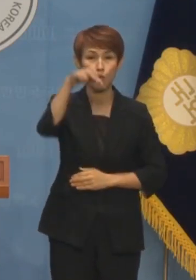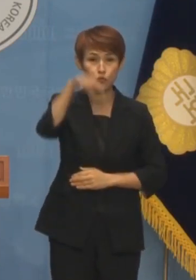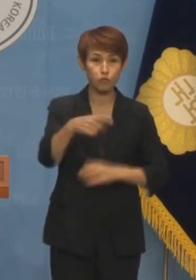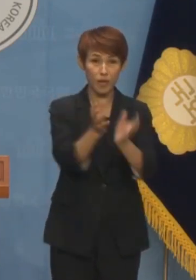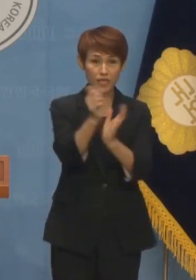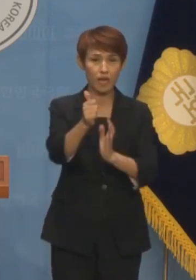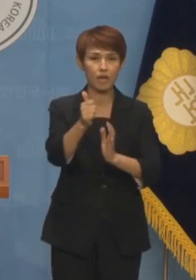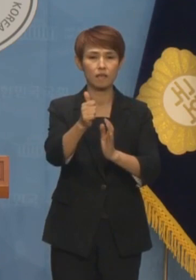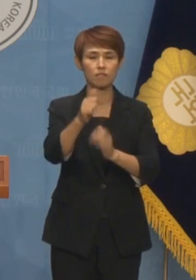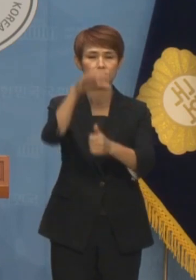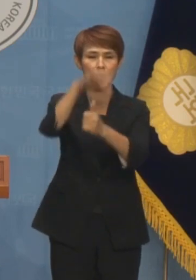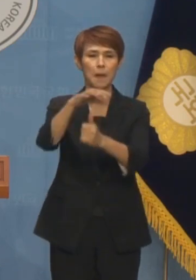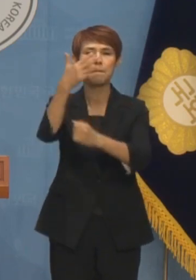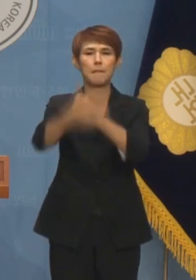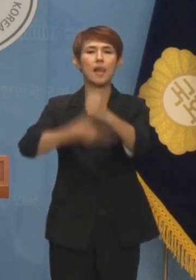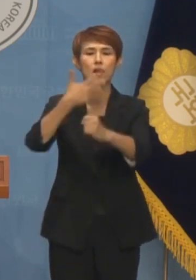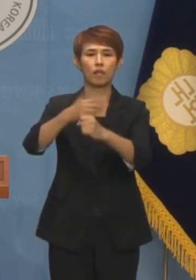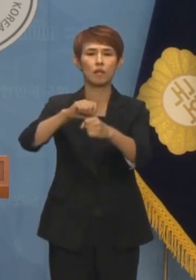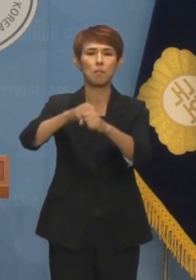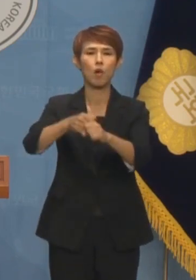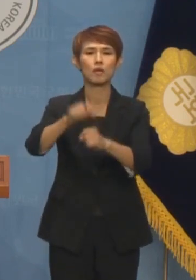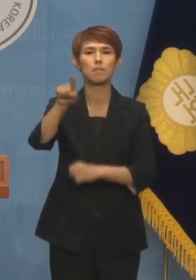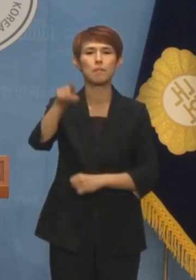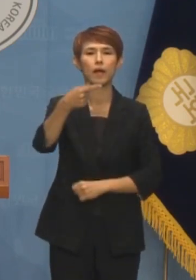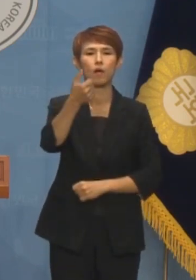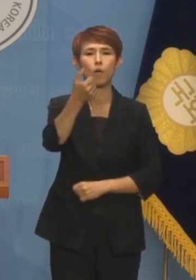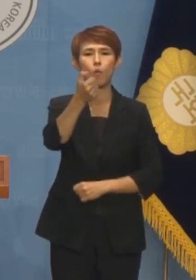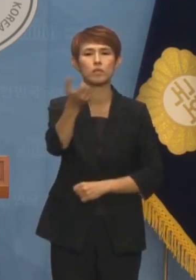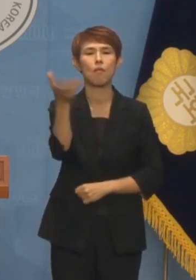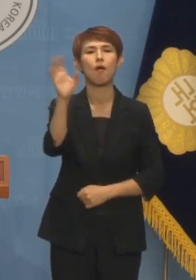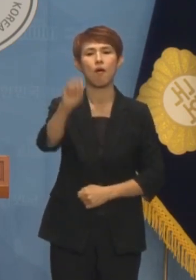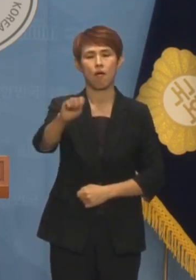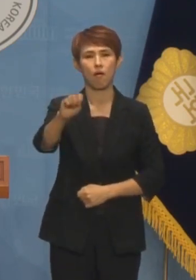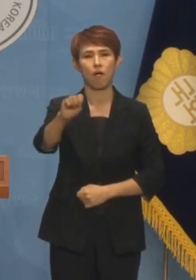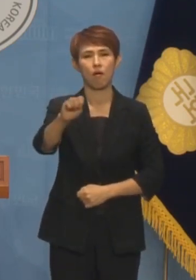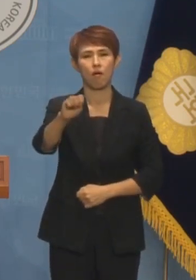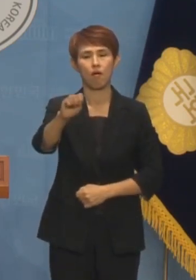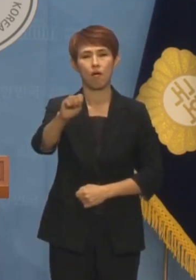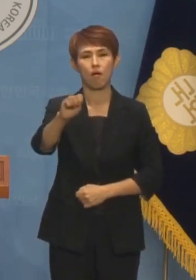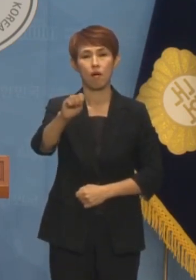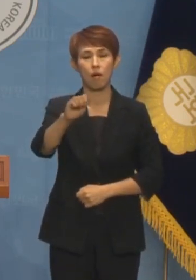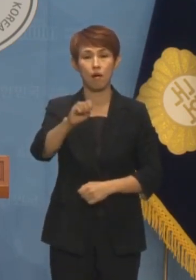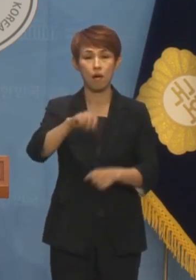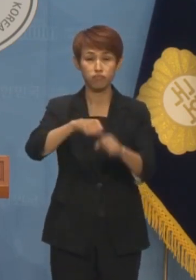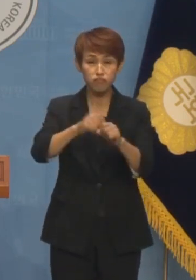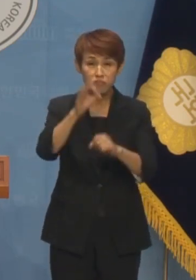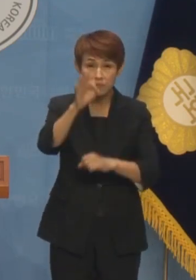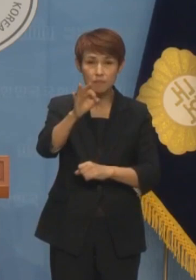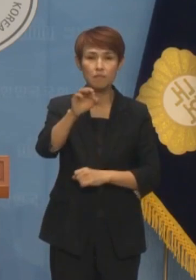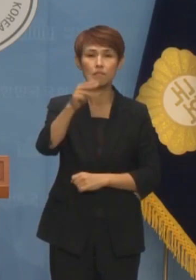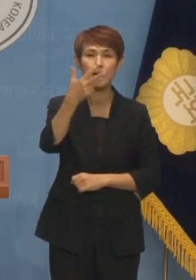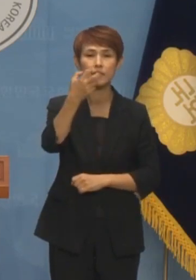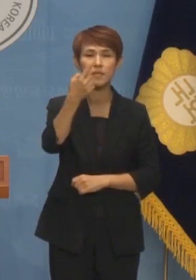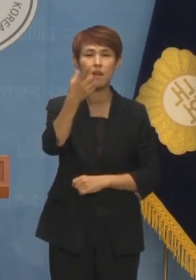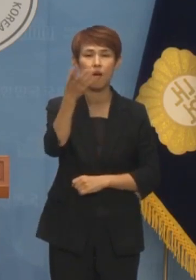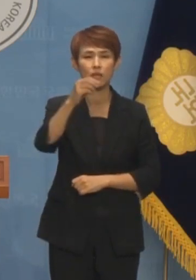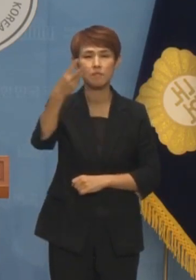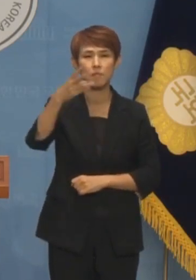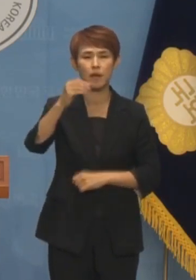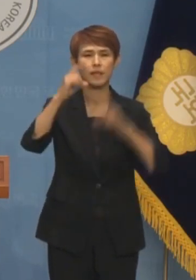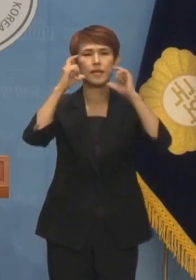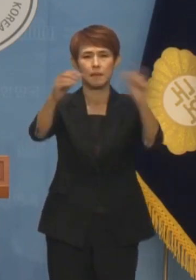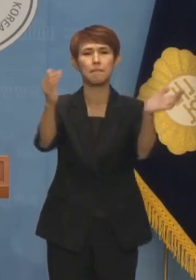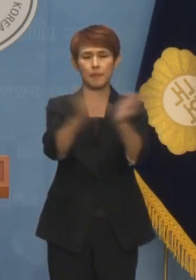징역 8년, 벌금 150억 원, 추징금 81억 3천여만 원을